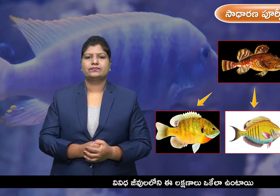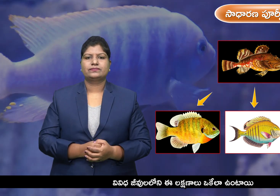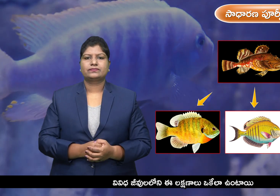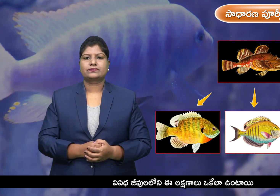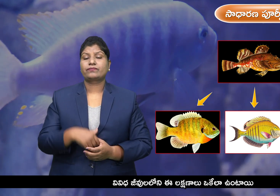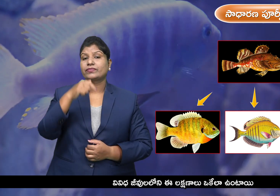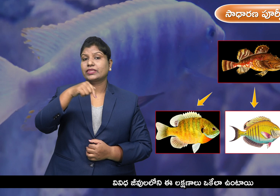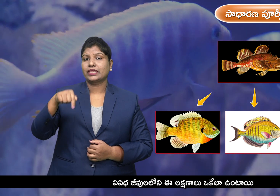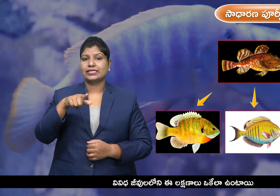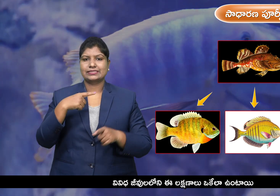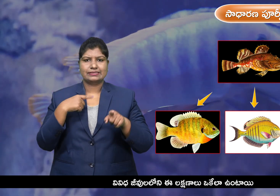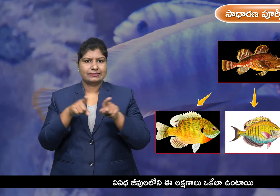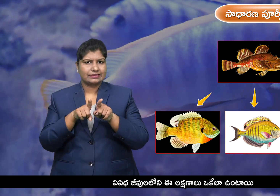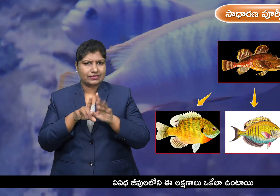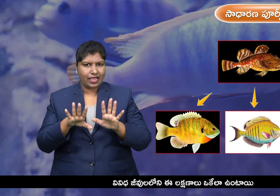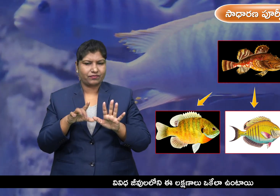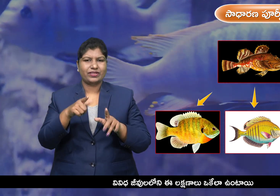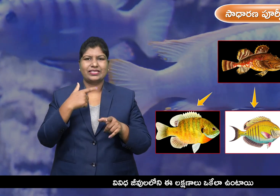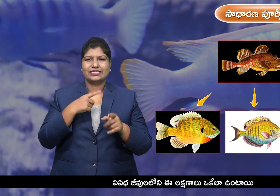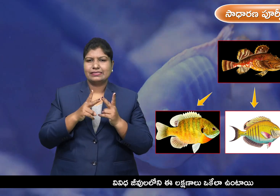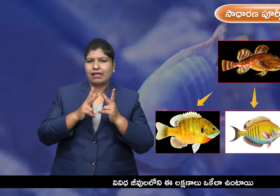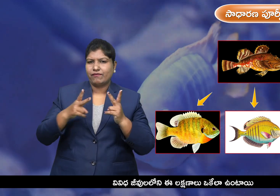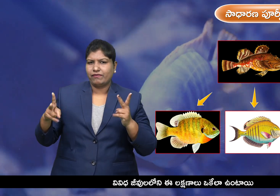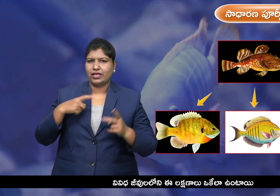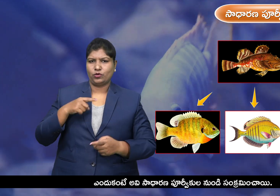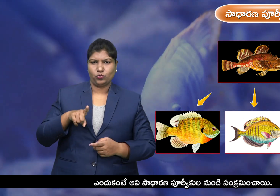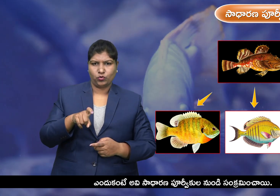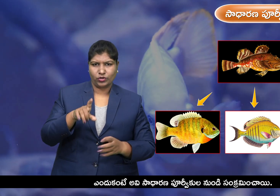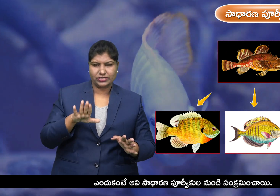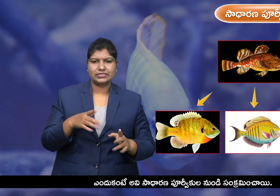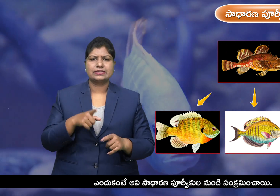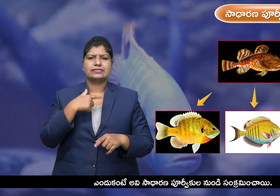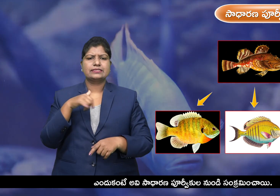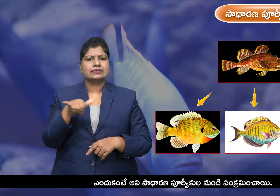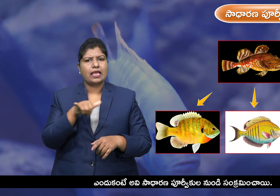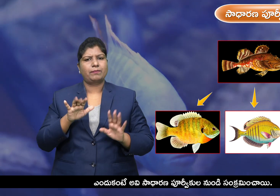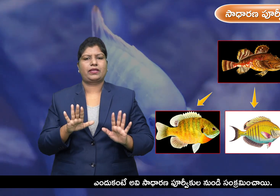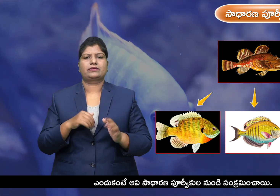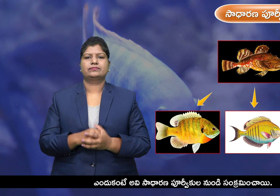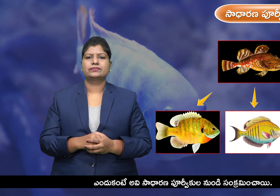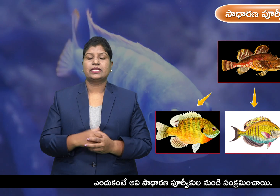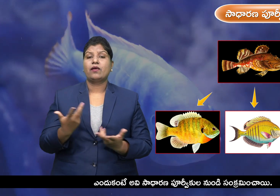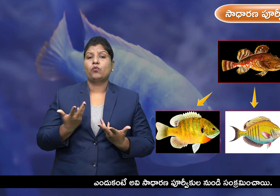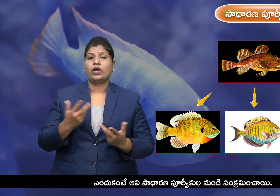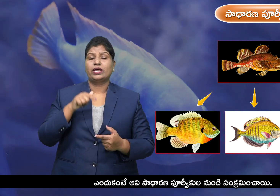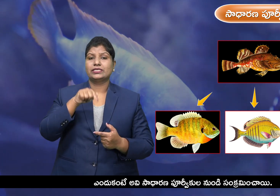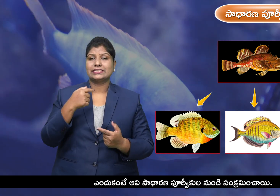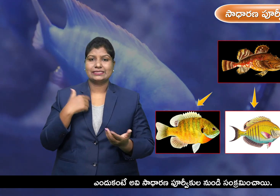వివిధ జీవులలోని ఈ లక్షణాలు ఒకేలా ఉంటాయి, ఎందుకంటే అవి సాధారణ పూర్వీకుల నుండి